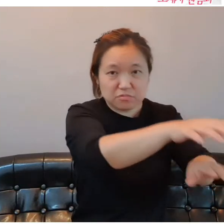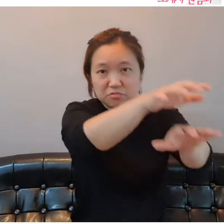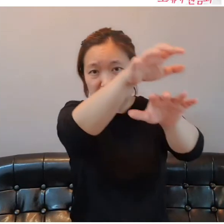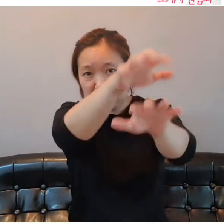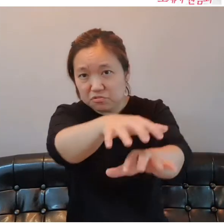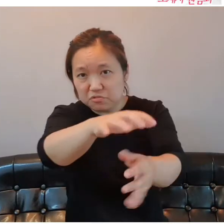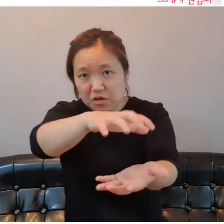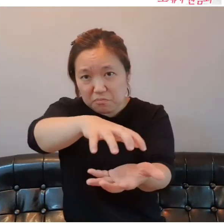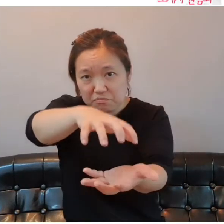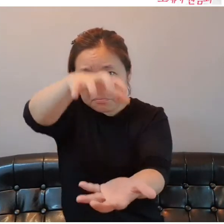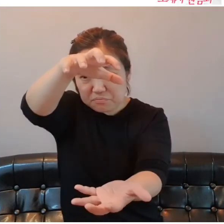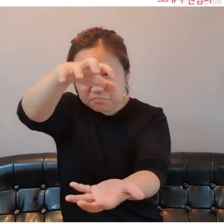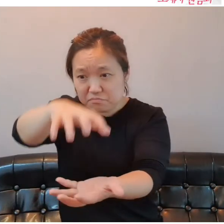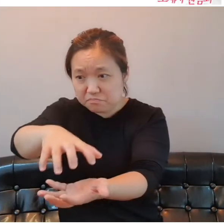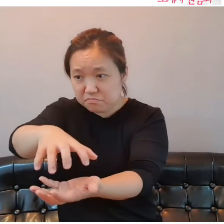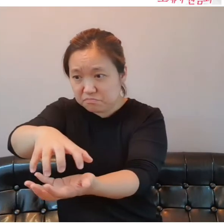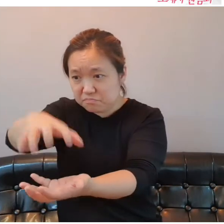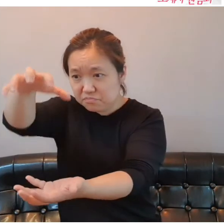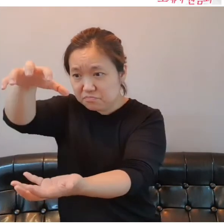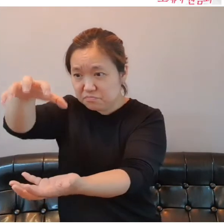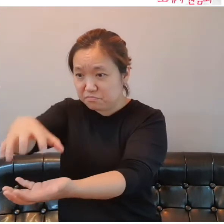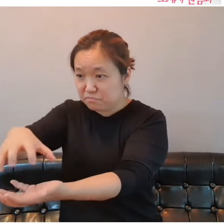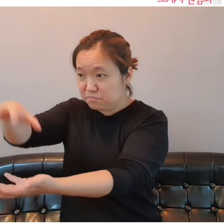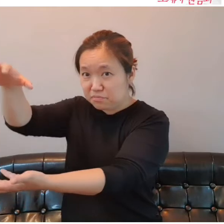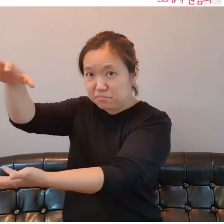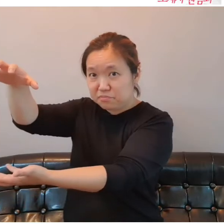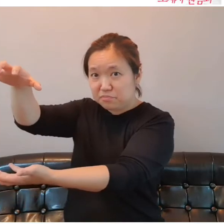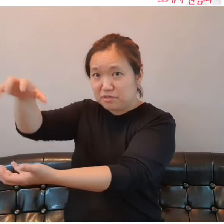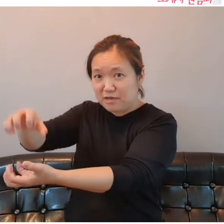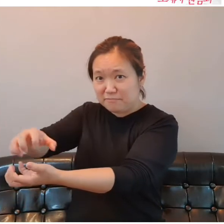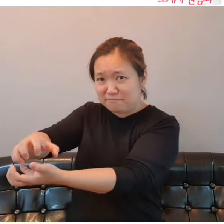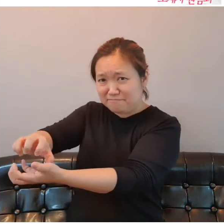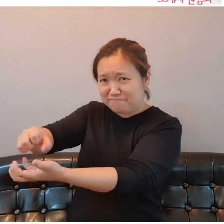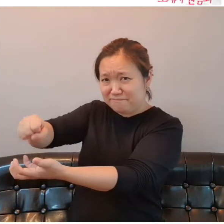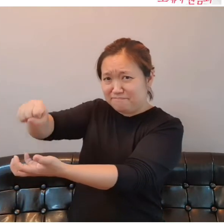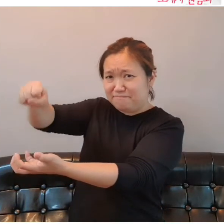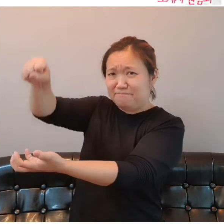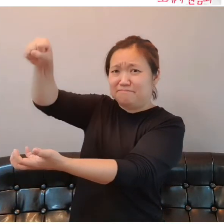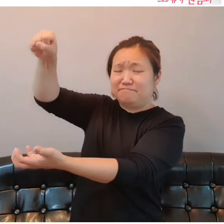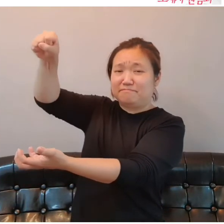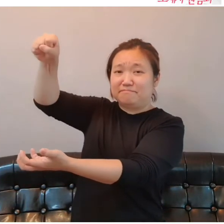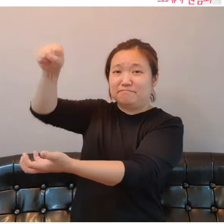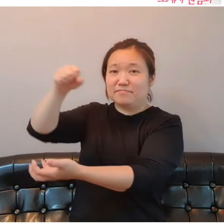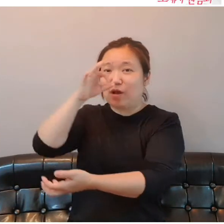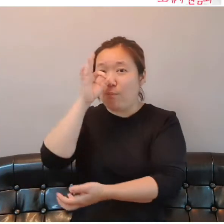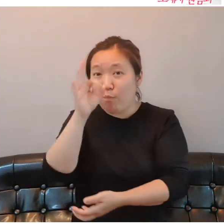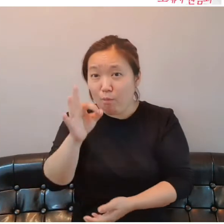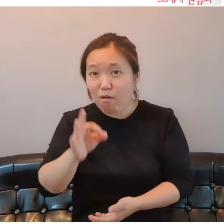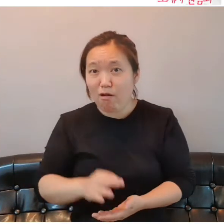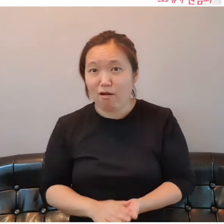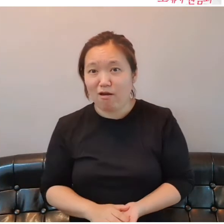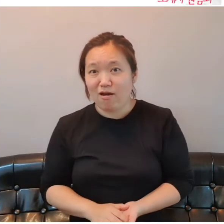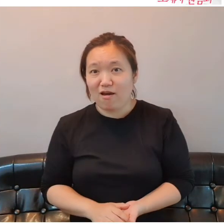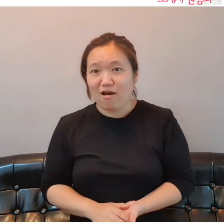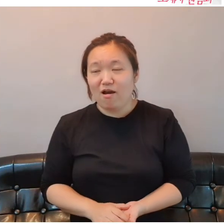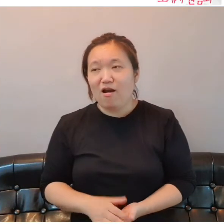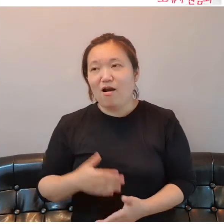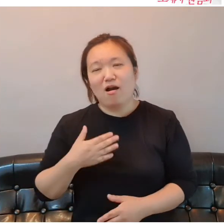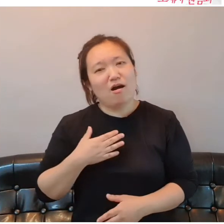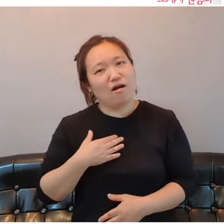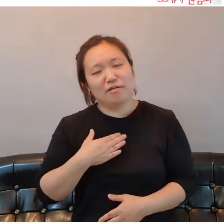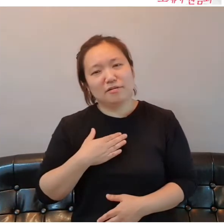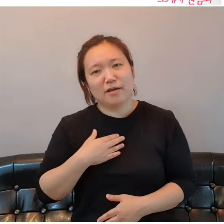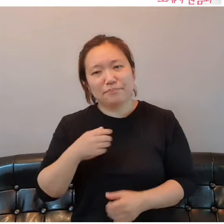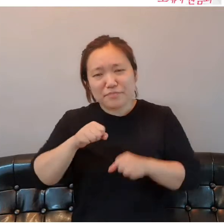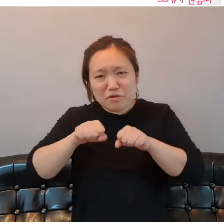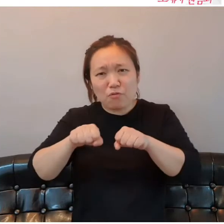어지럽혀진 데다 물건이 공간을 독식하는 모습을 보며 답답해졌고 살림의 피로 또한